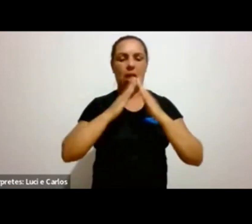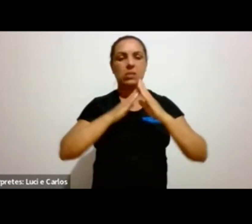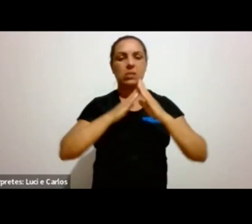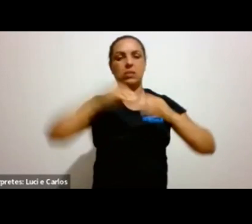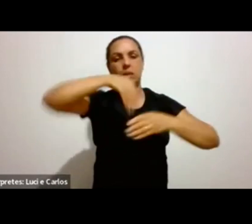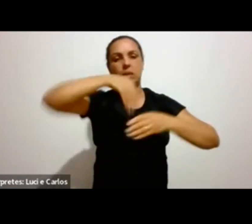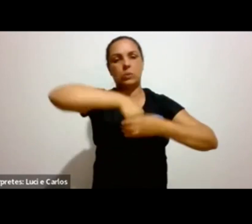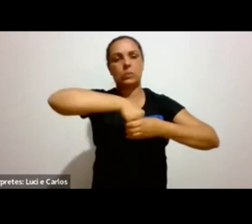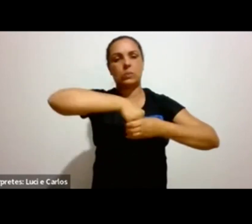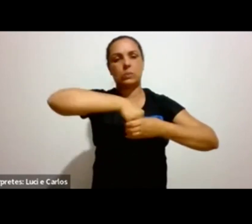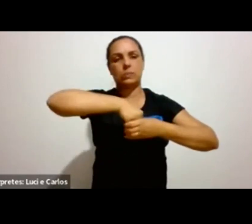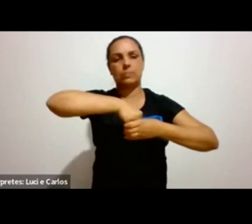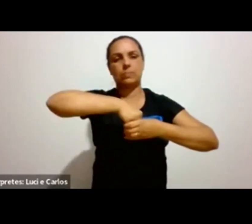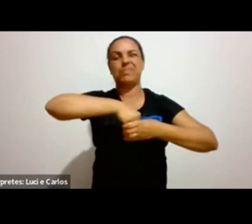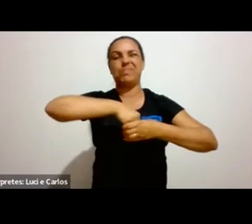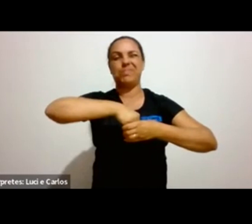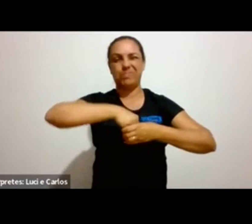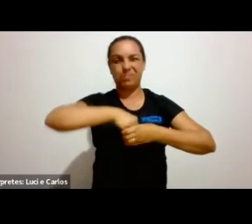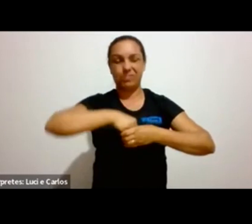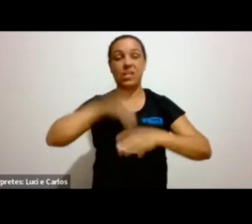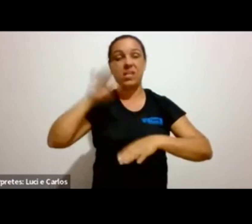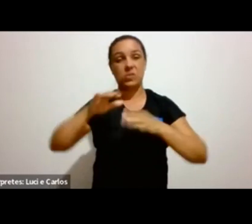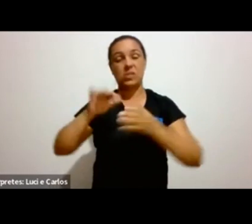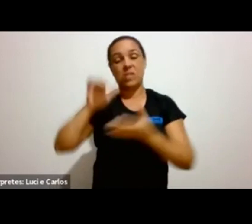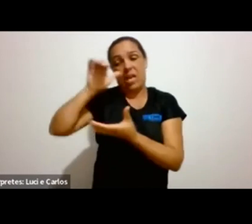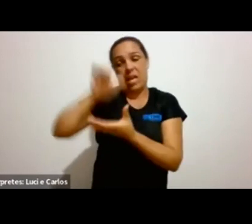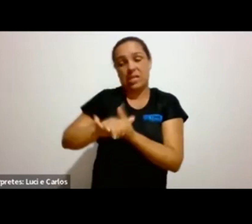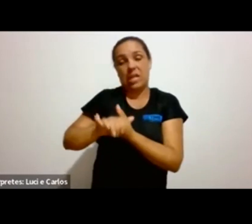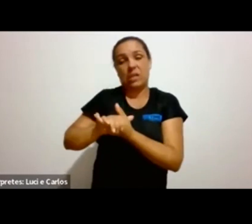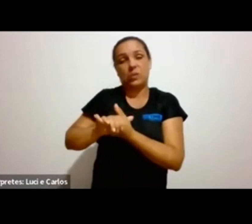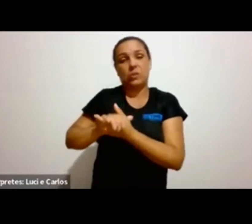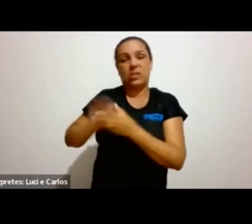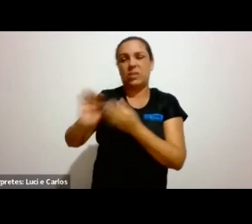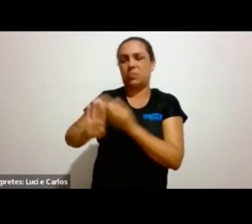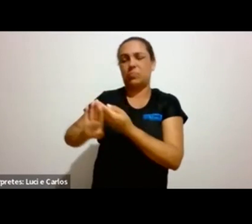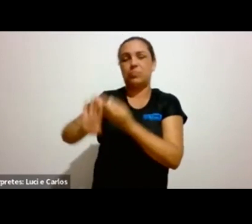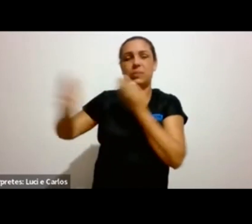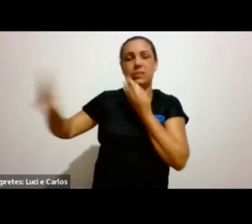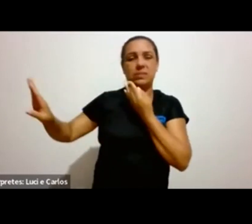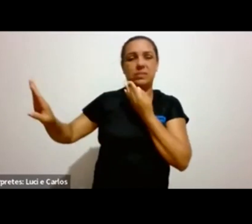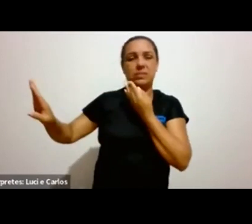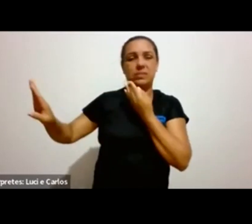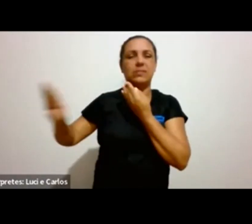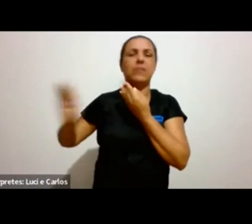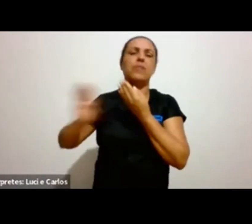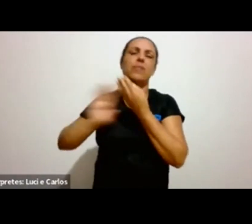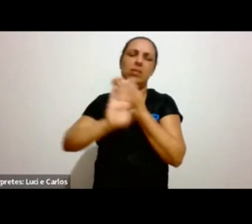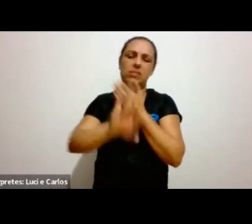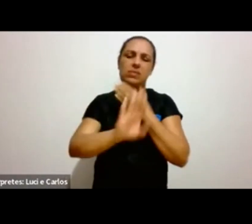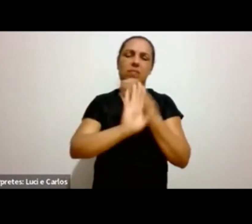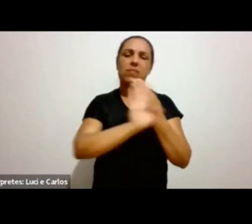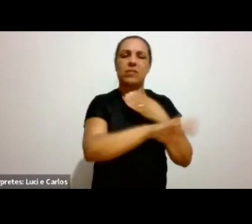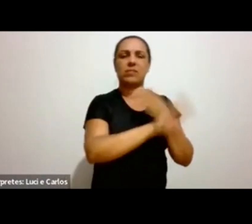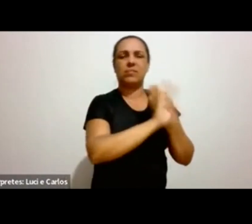É doído isso, né? É que às vezes nós que não temos dores, a gente